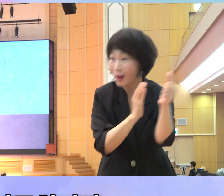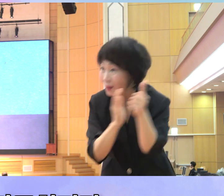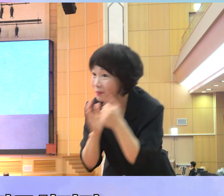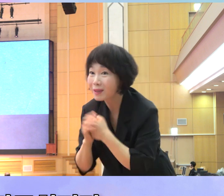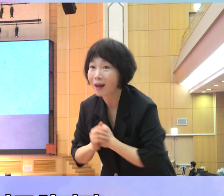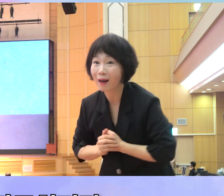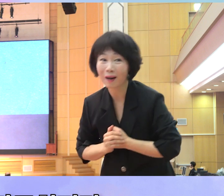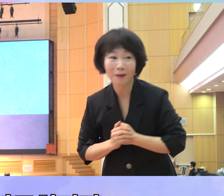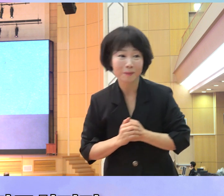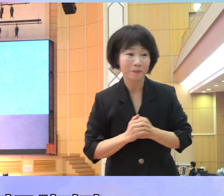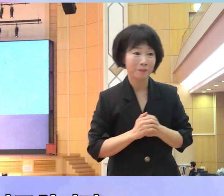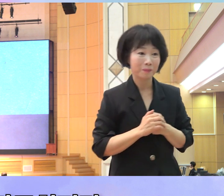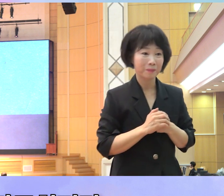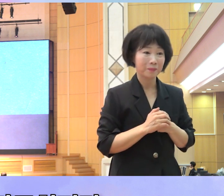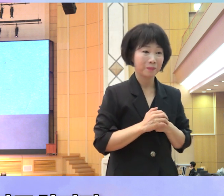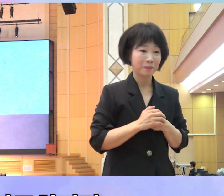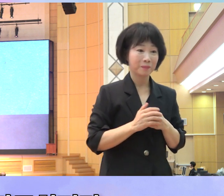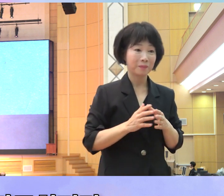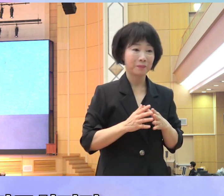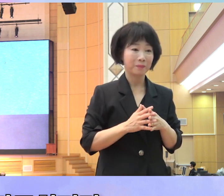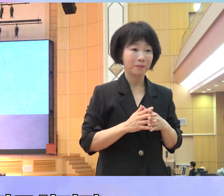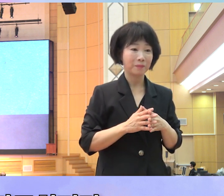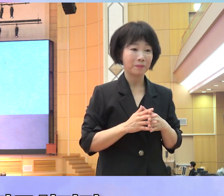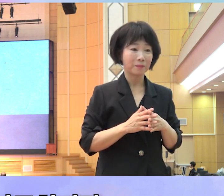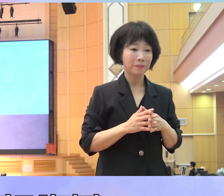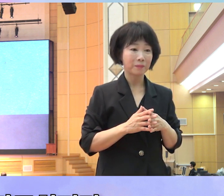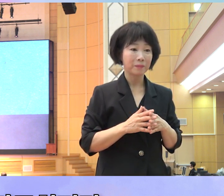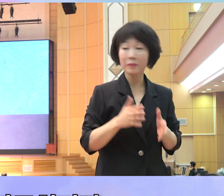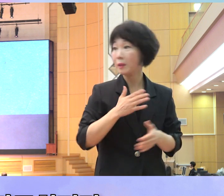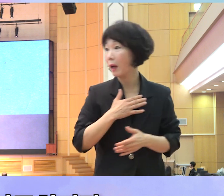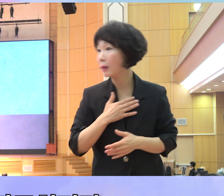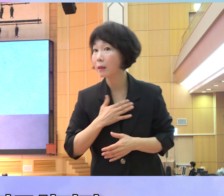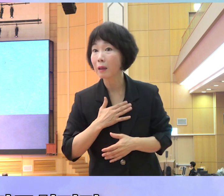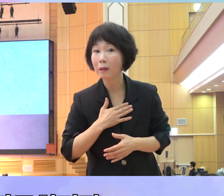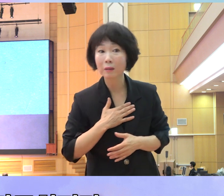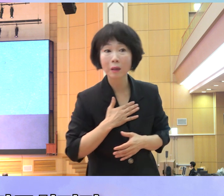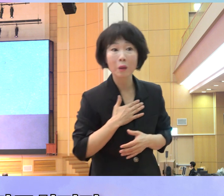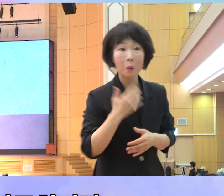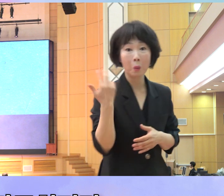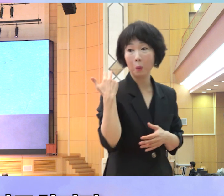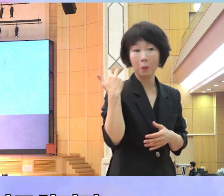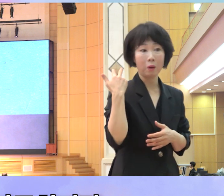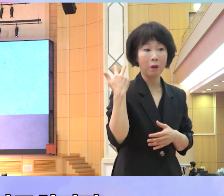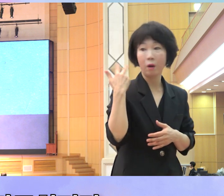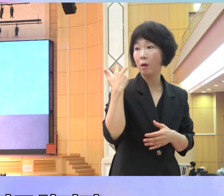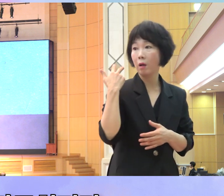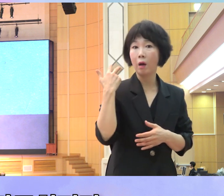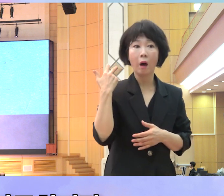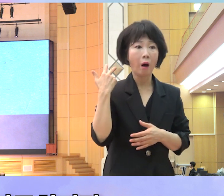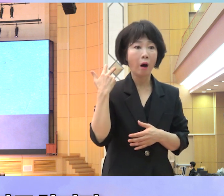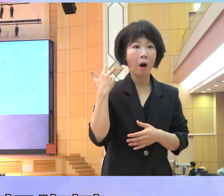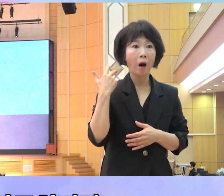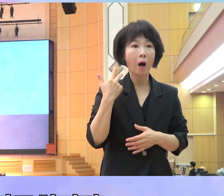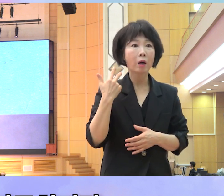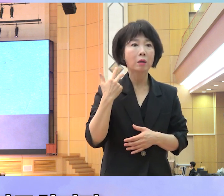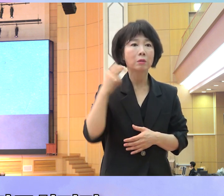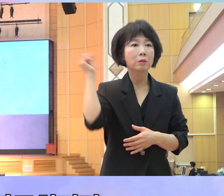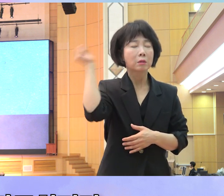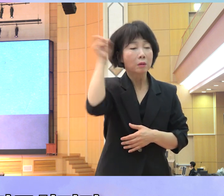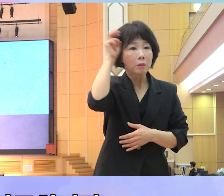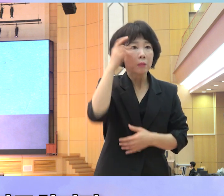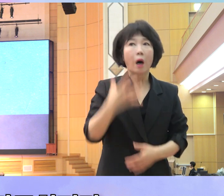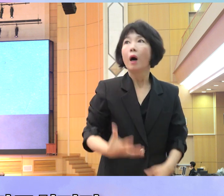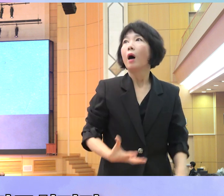이번 주에 저는 깜짝 놀랐어요. 이번 주에 우리 그 장로님 중에 한 분이 뭐